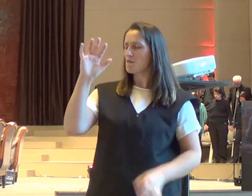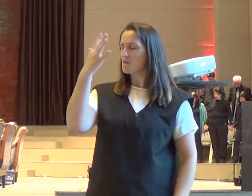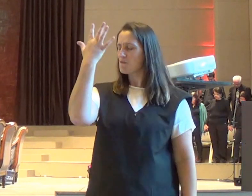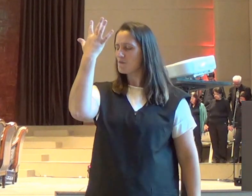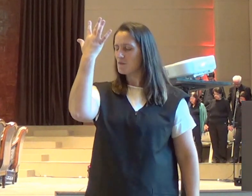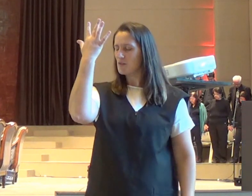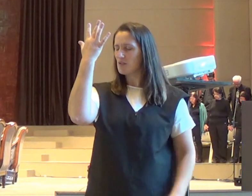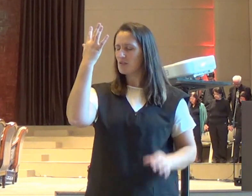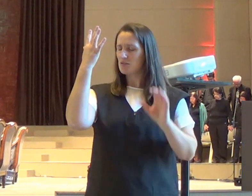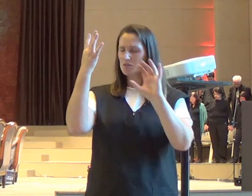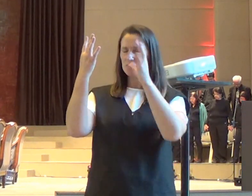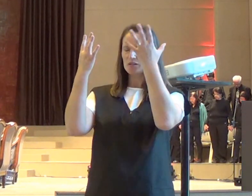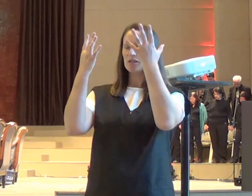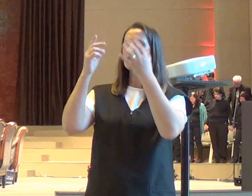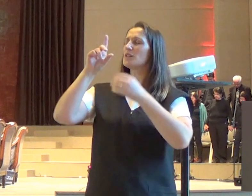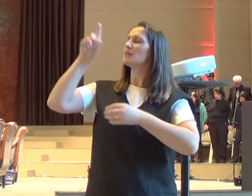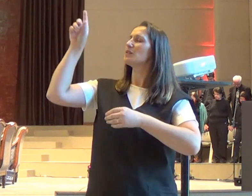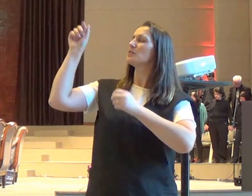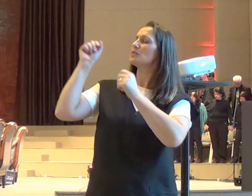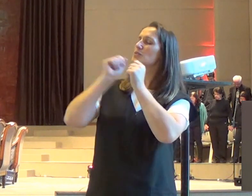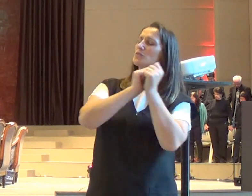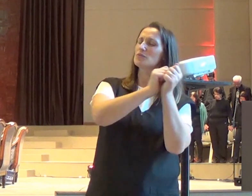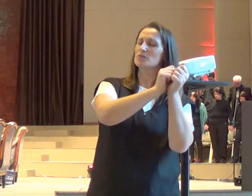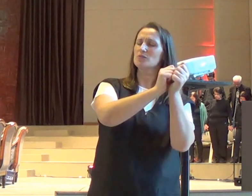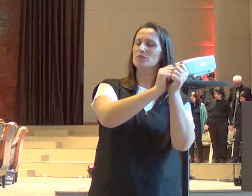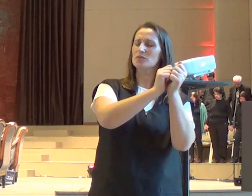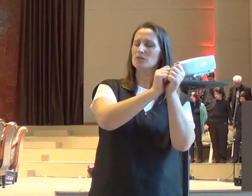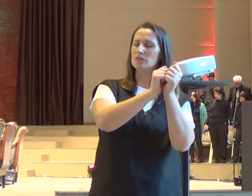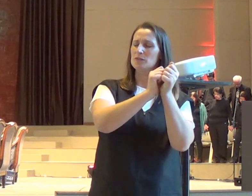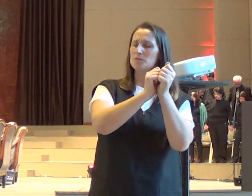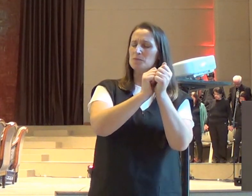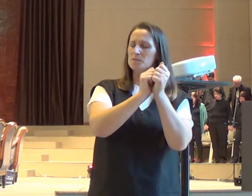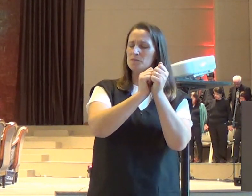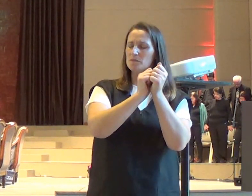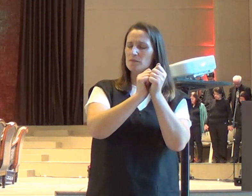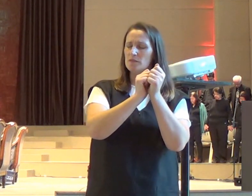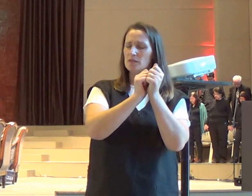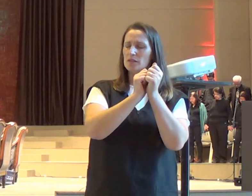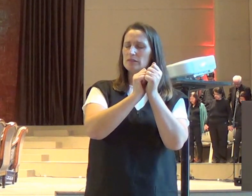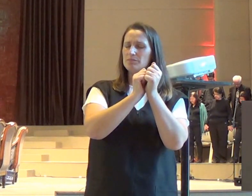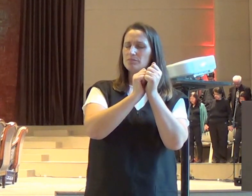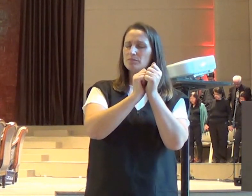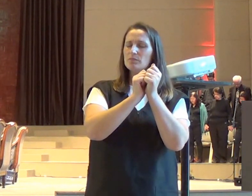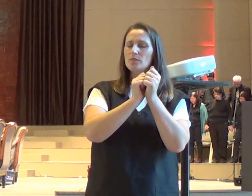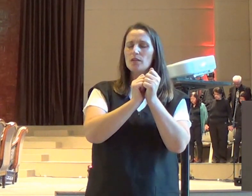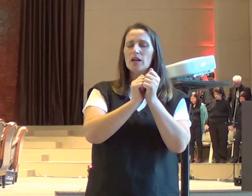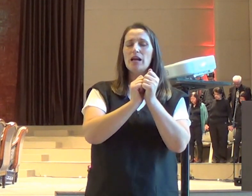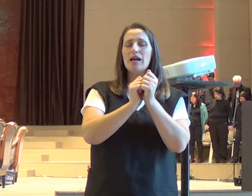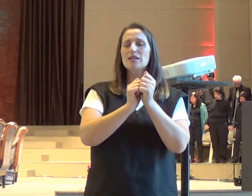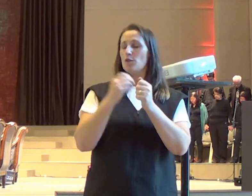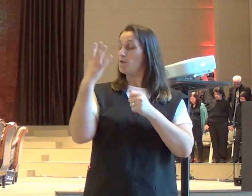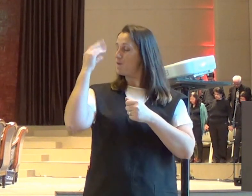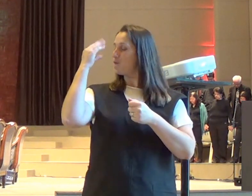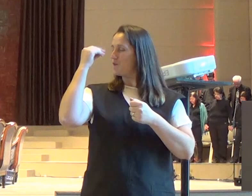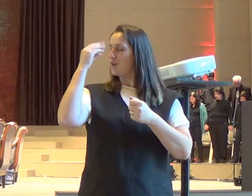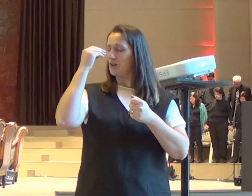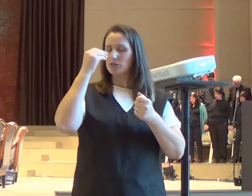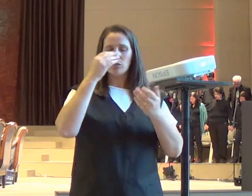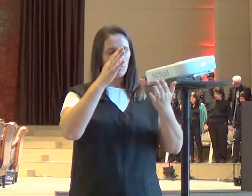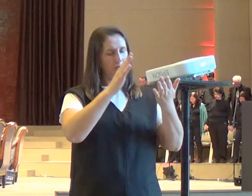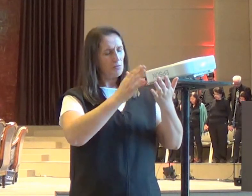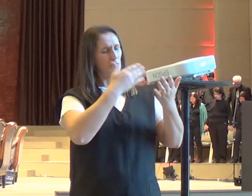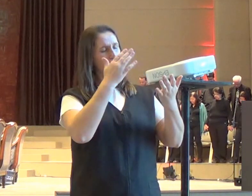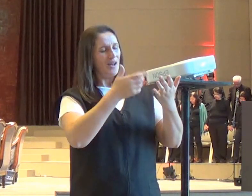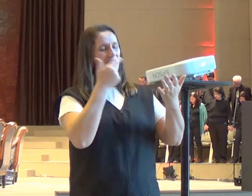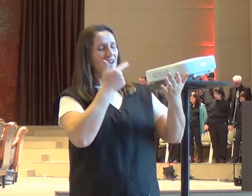que o senhor esteja lá quando eles estejam olhando o álbum de fotografias e rindo